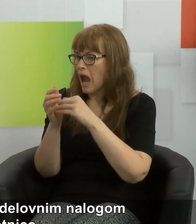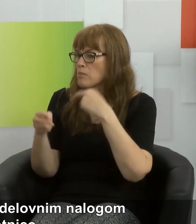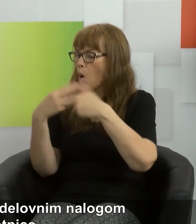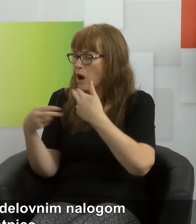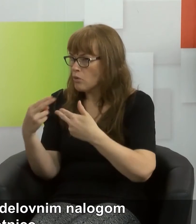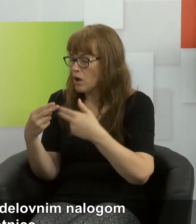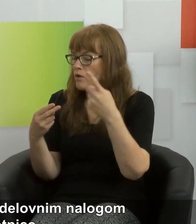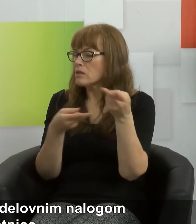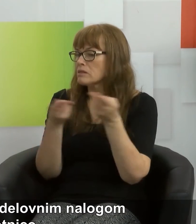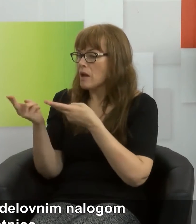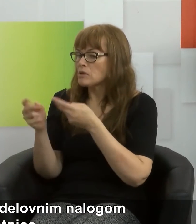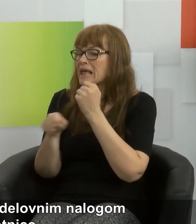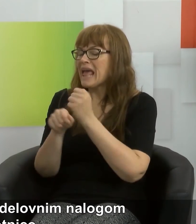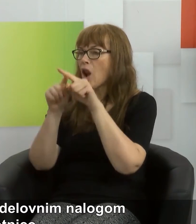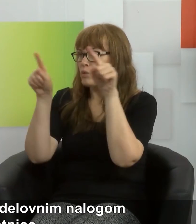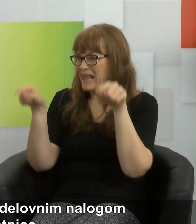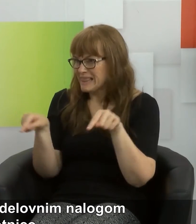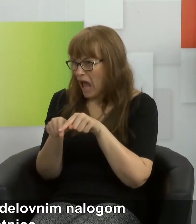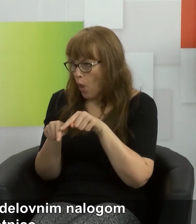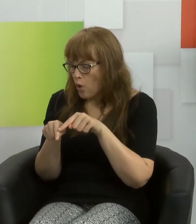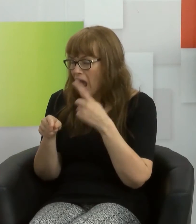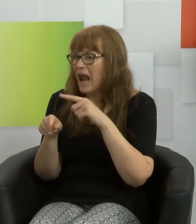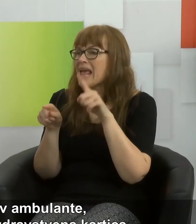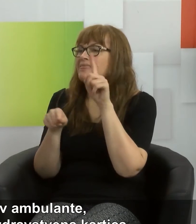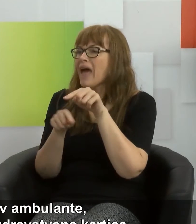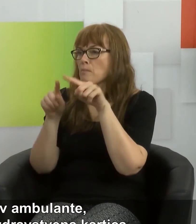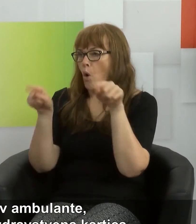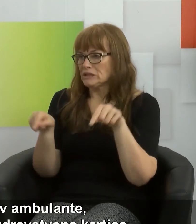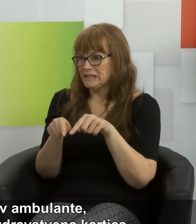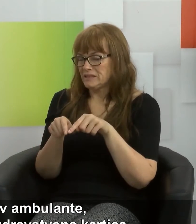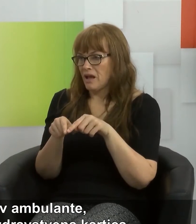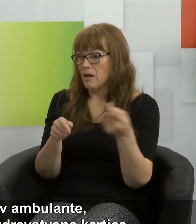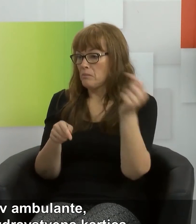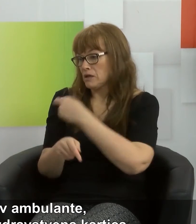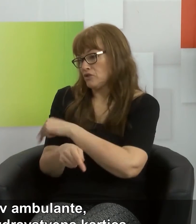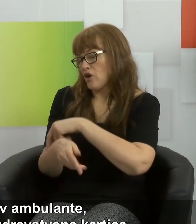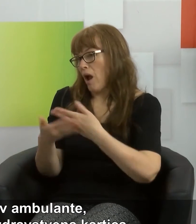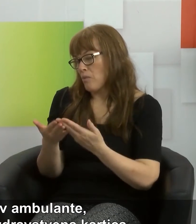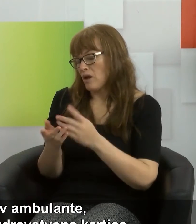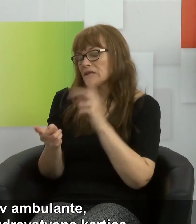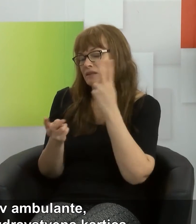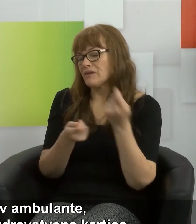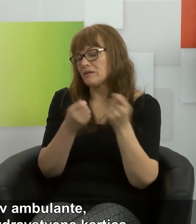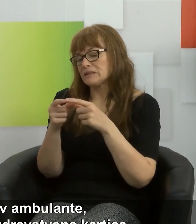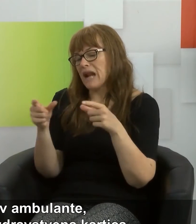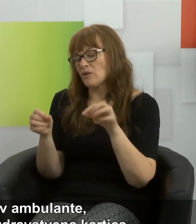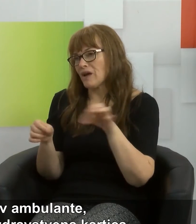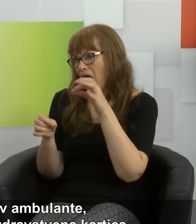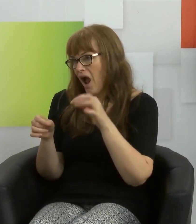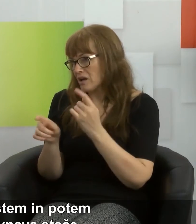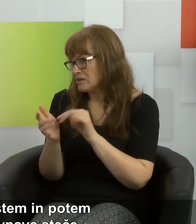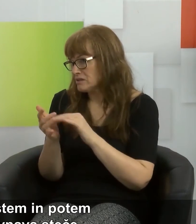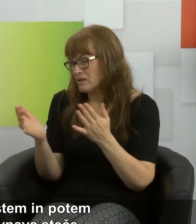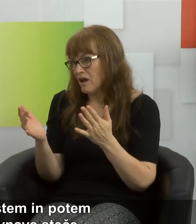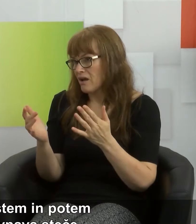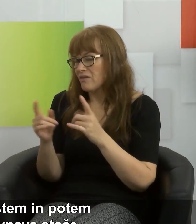se pravi napoti pa z delovnim nalogom ali na potnico. Ko pa prihajaš v ambulante, pa se vedno prinese zdravstvena kartica,